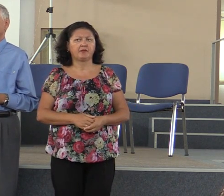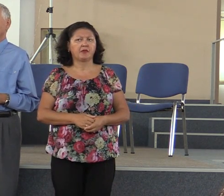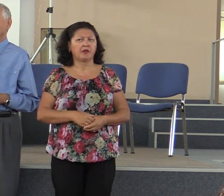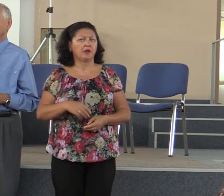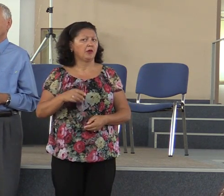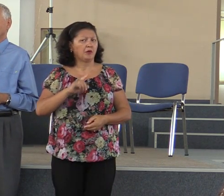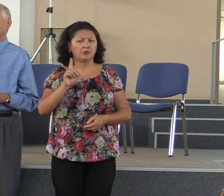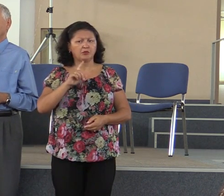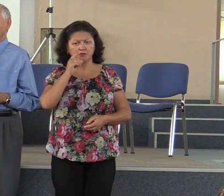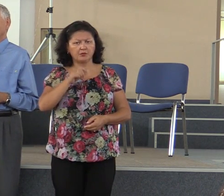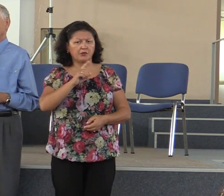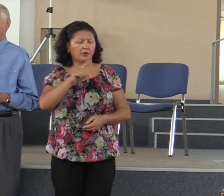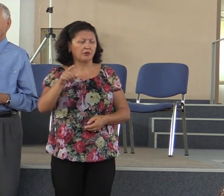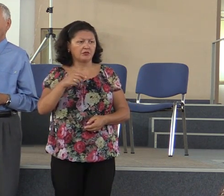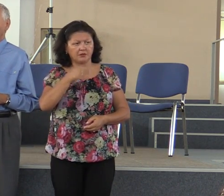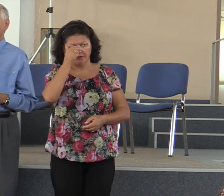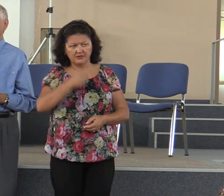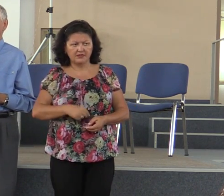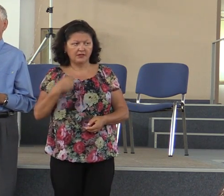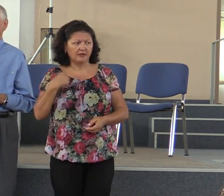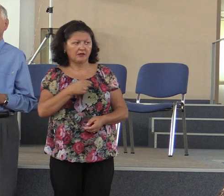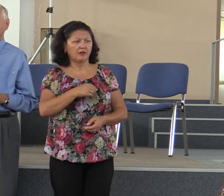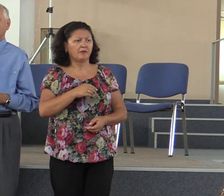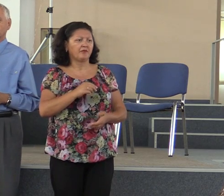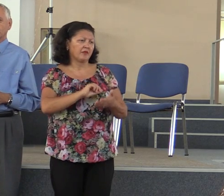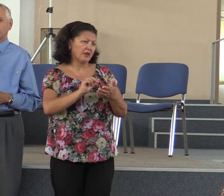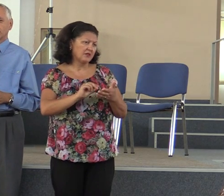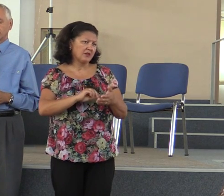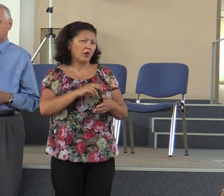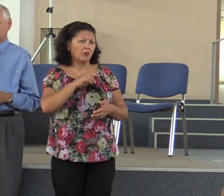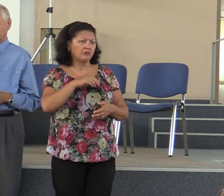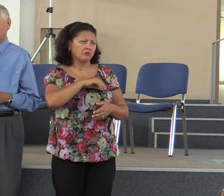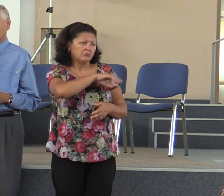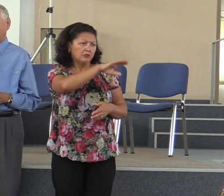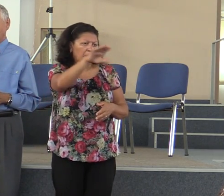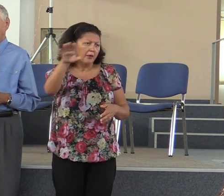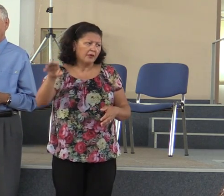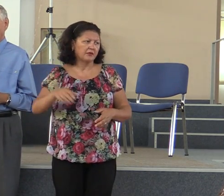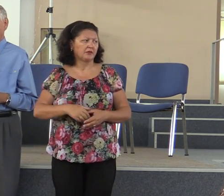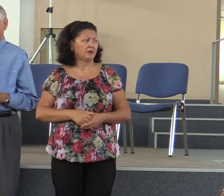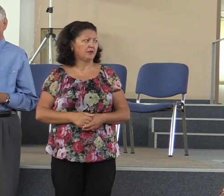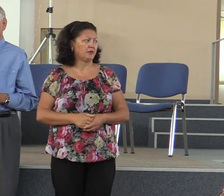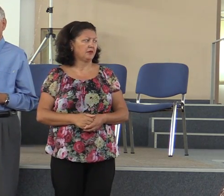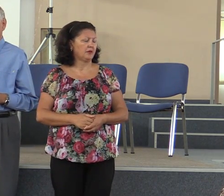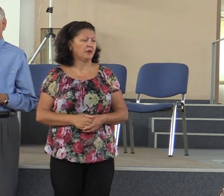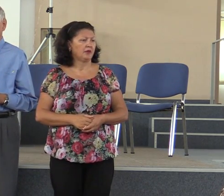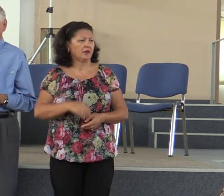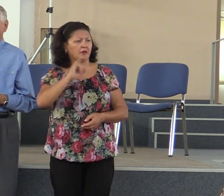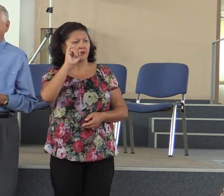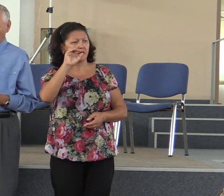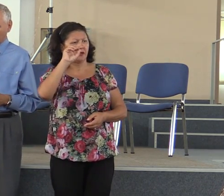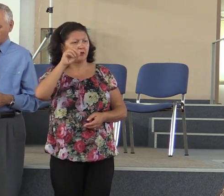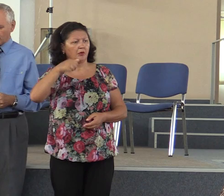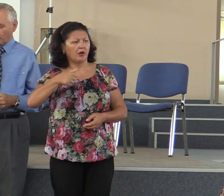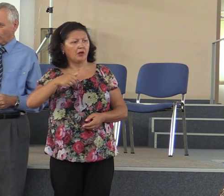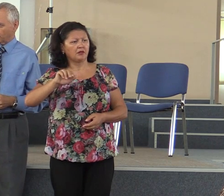biserică. It describes a people. Descrie un popor. It says, John the Revelator says, Ioan,